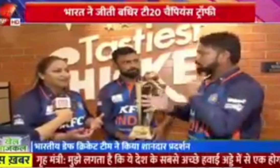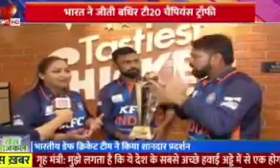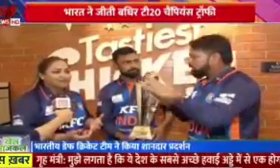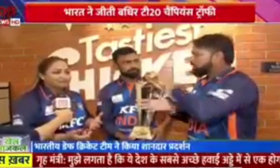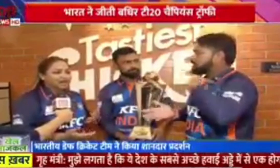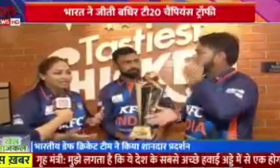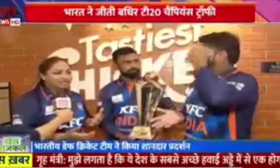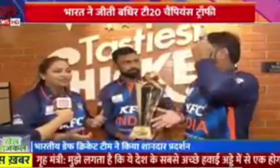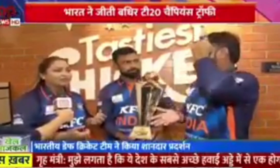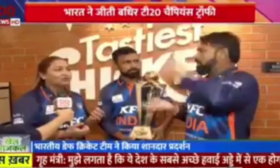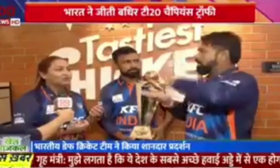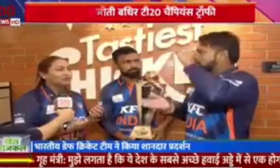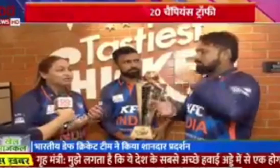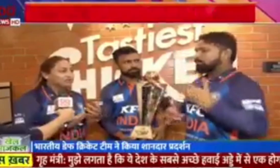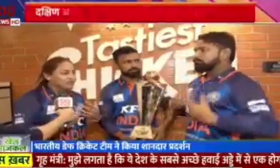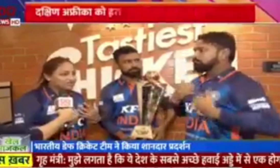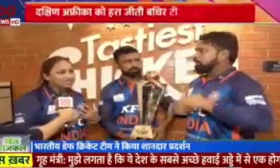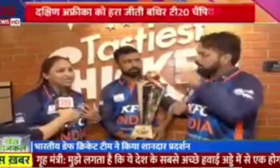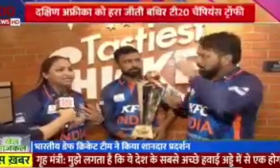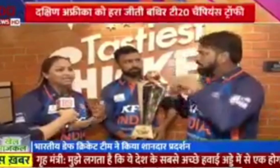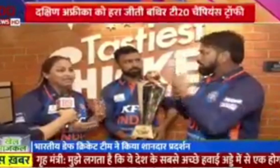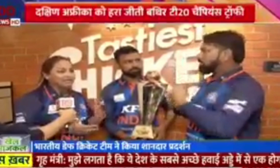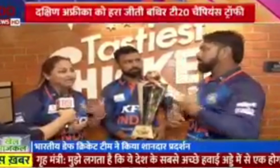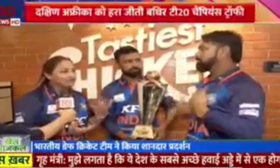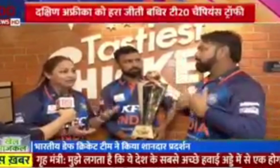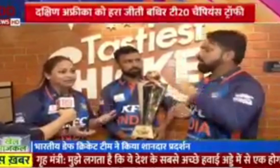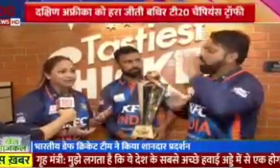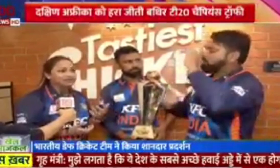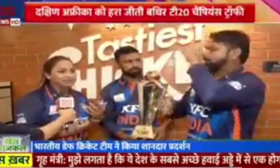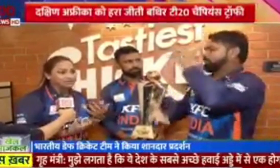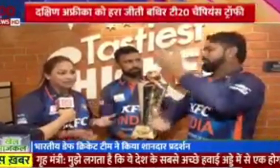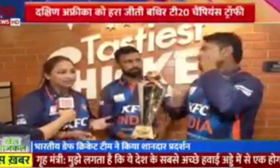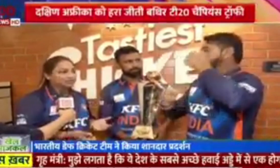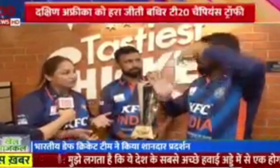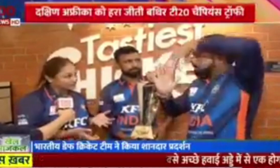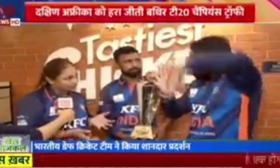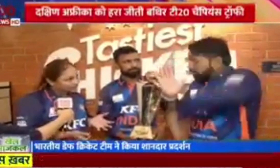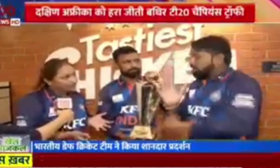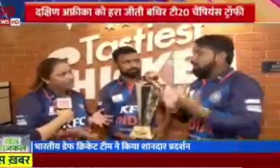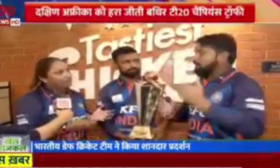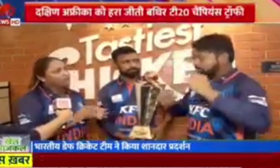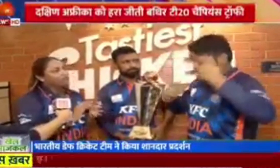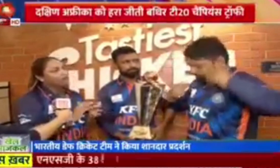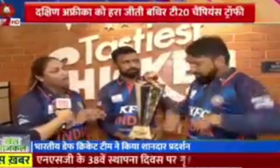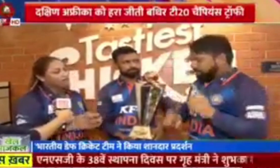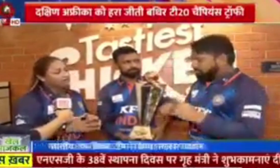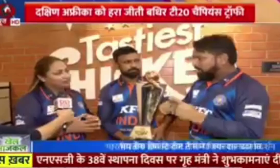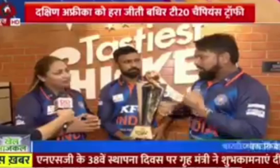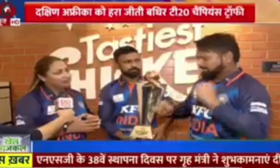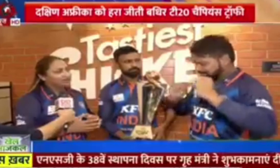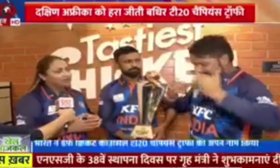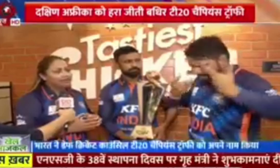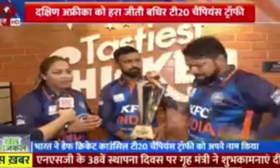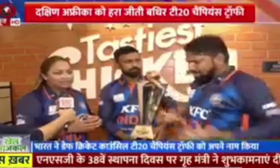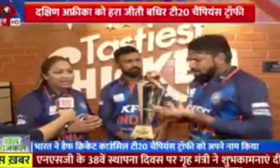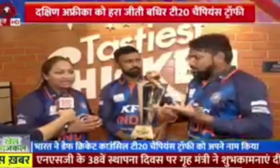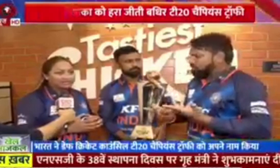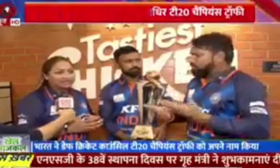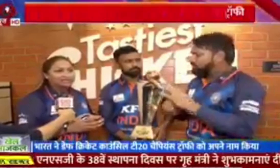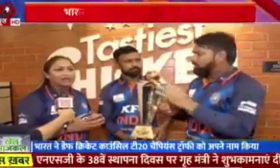अपनी भाषा को समझने के लिए एक इंटरप्रेटर की हमेशा हमें ज़रूरत पड़ती है, तो वो इंटरप्रेटर अगर हमारे साथ रहेगी और